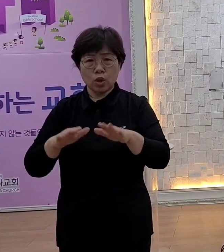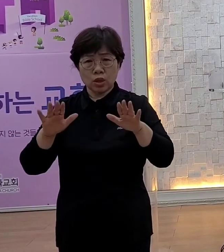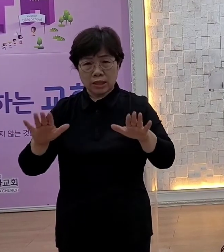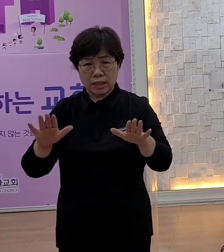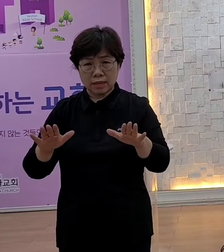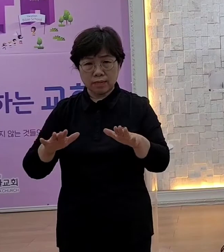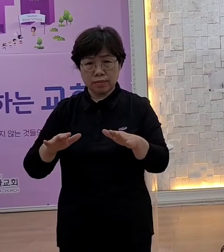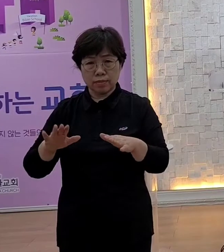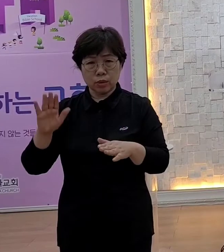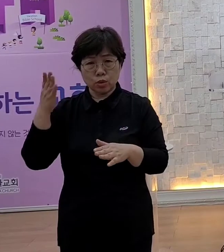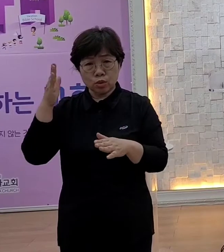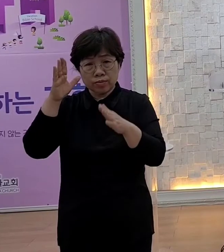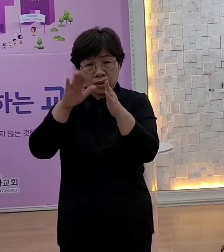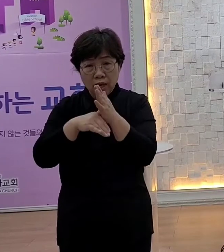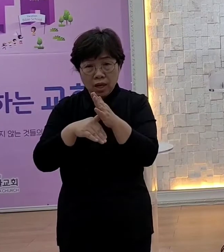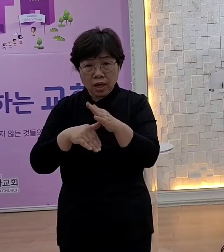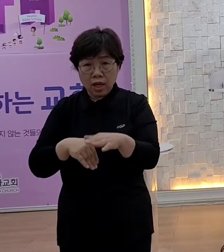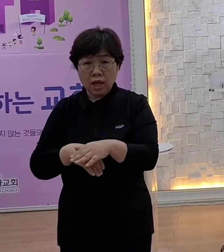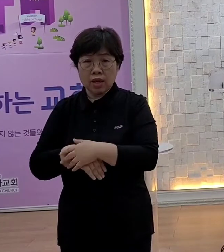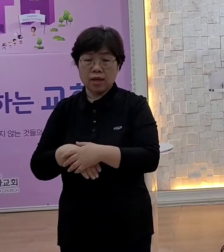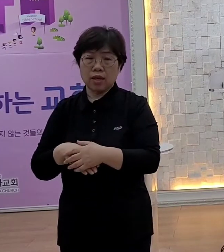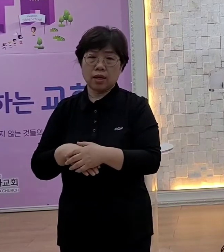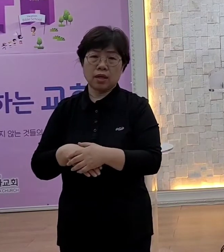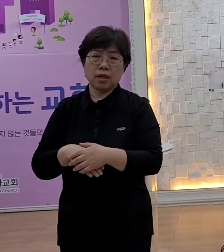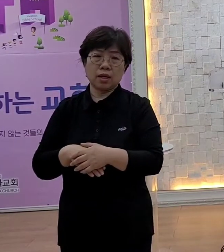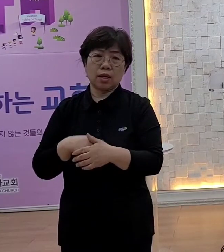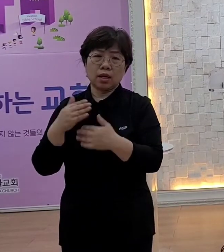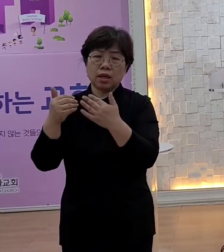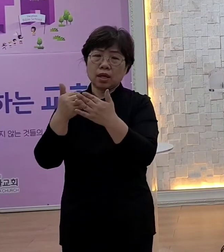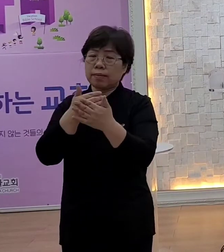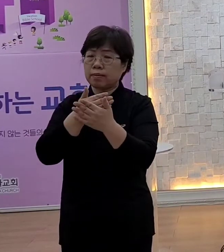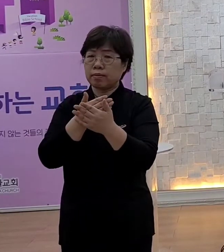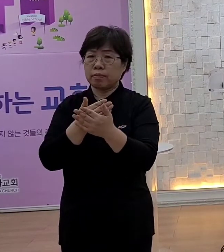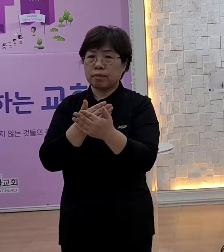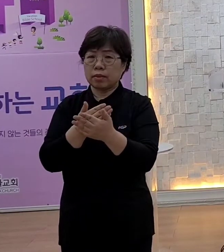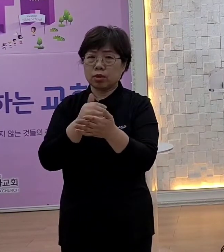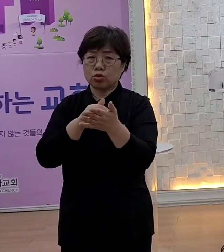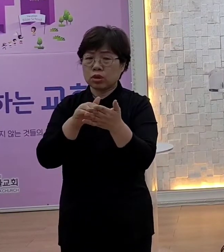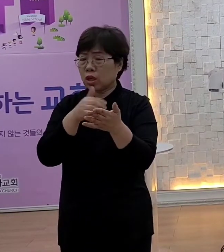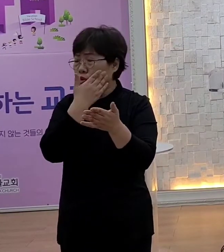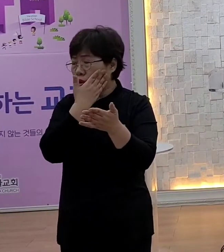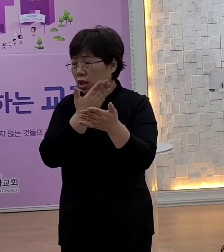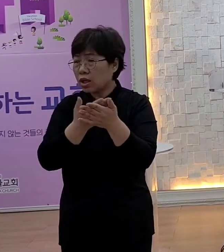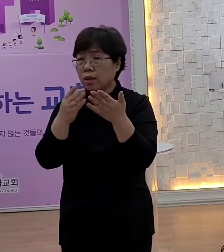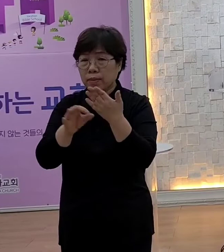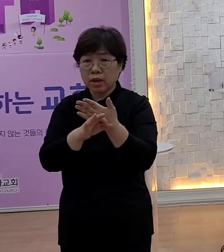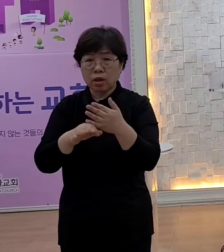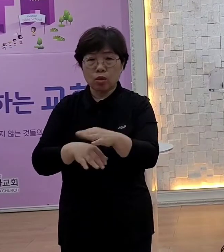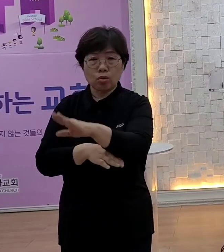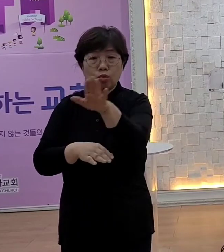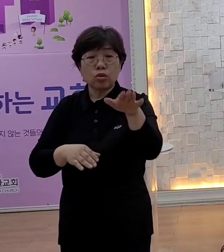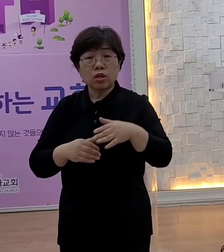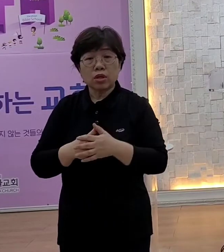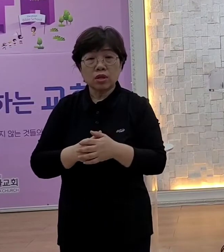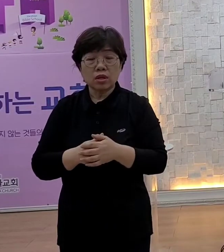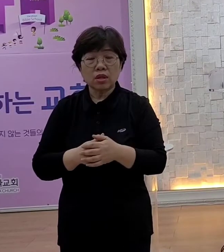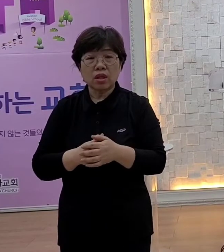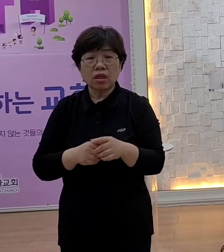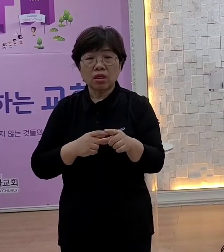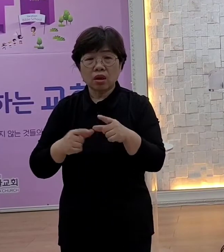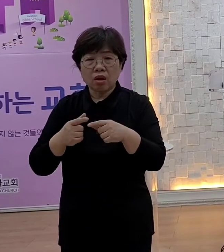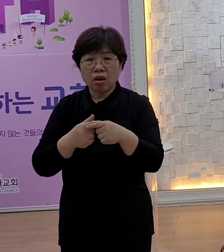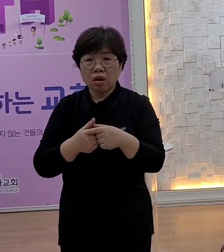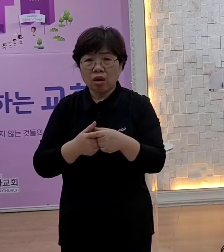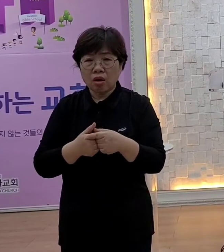오늘 이 시대에 이 숫자가 진짜 하나님의 마음이라면 우리는 이 말씀을 어떻게 받아야 되겠냐? 더 진지하게